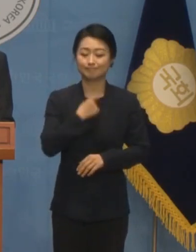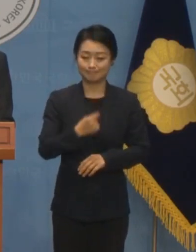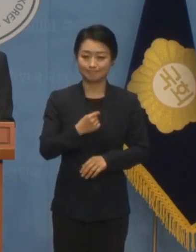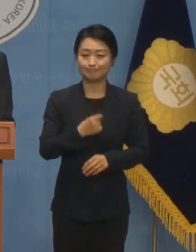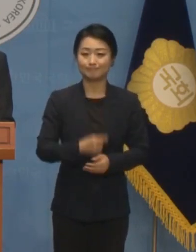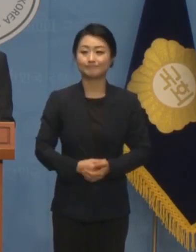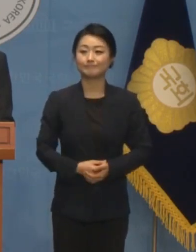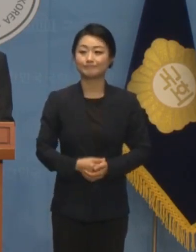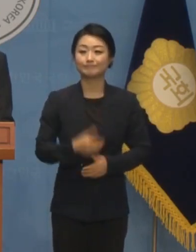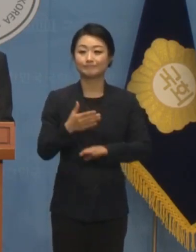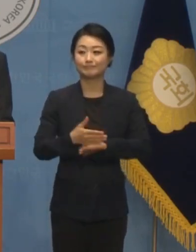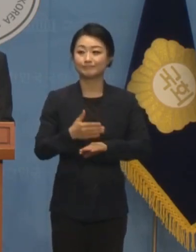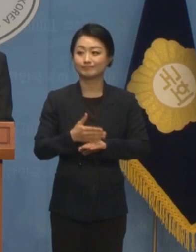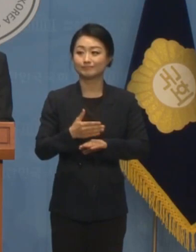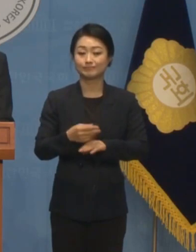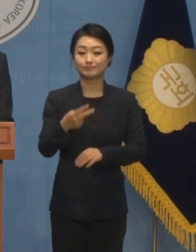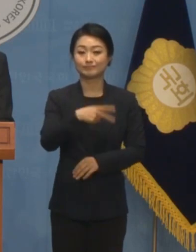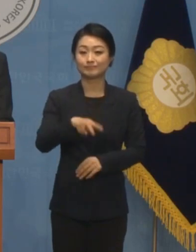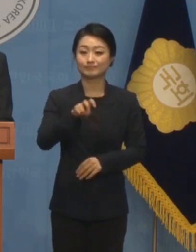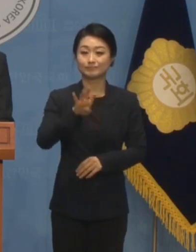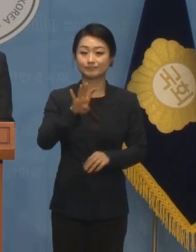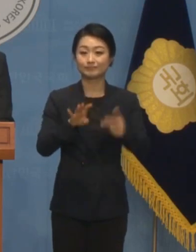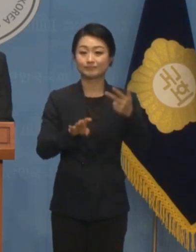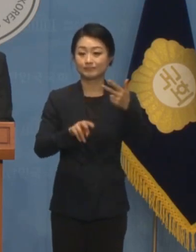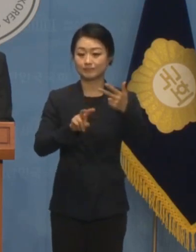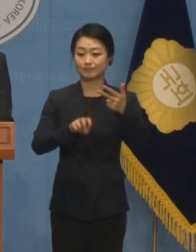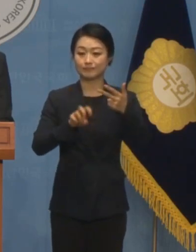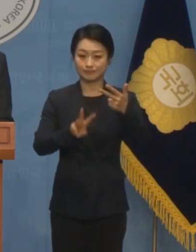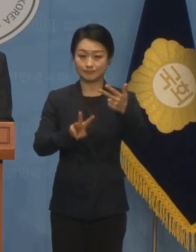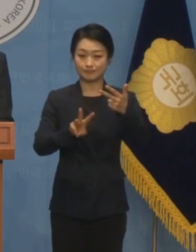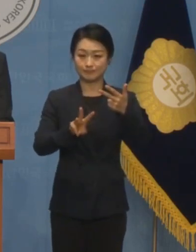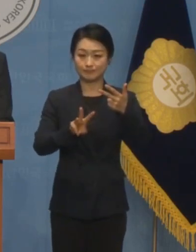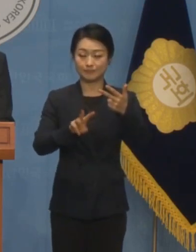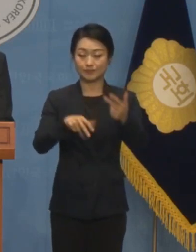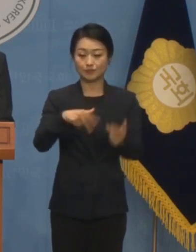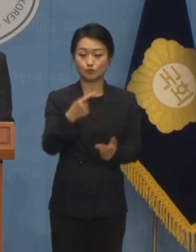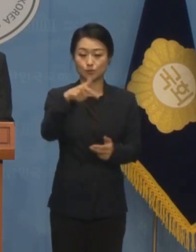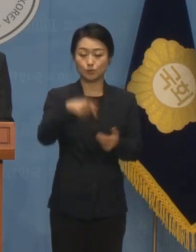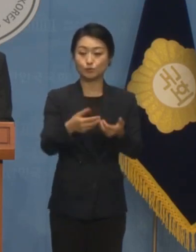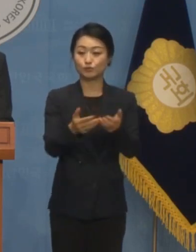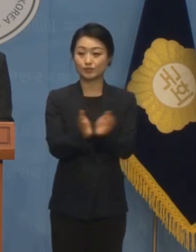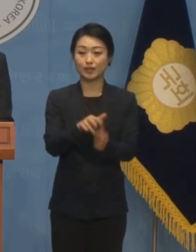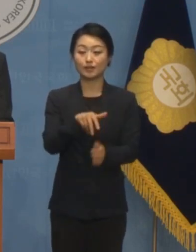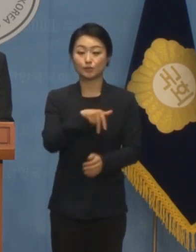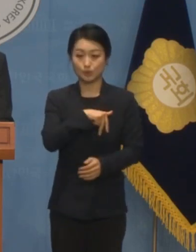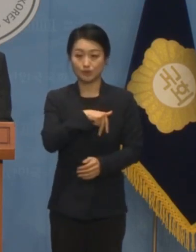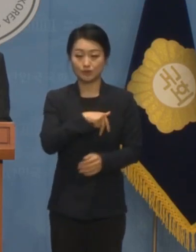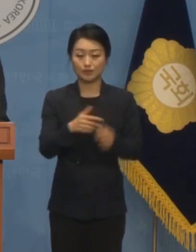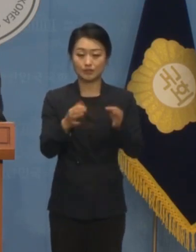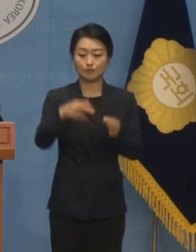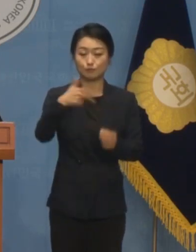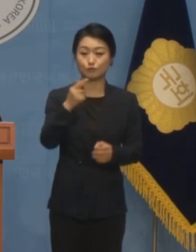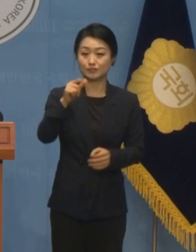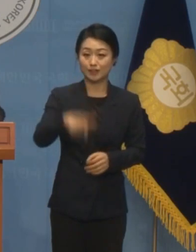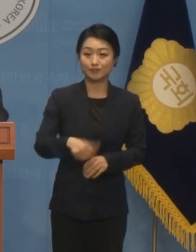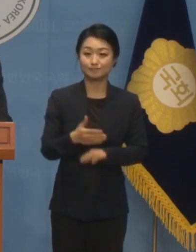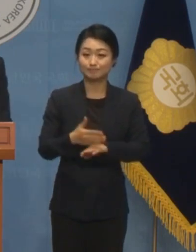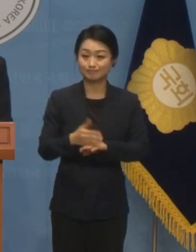기대합니다. 감사합니다. 2024년 7월 23일 조국혁신당 국회의원 김준영.